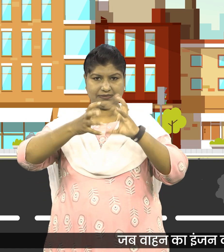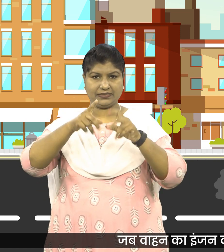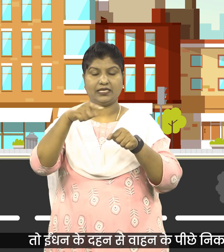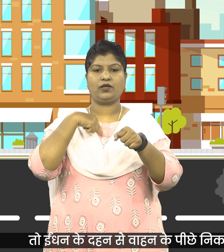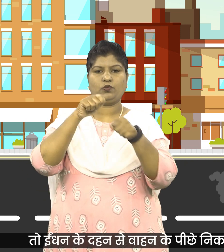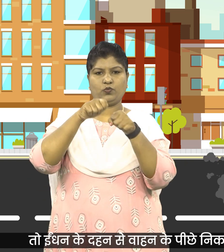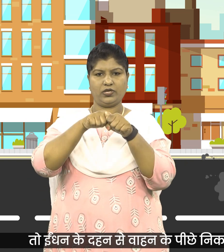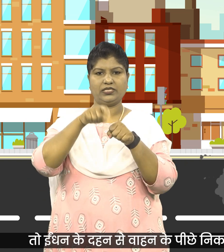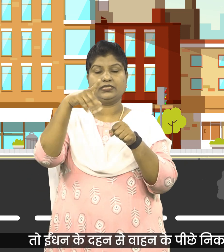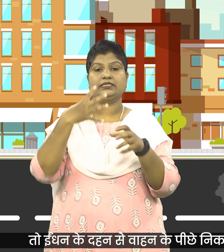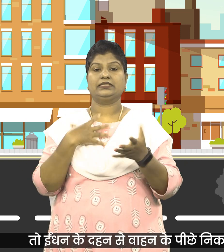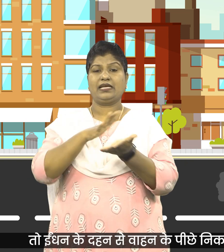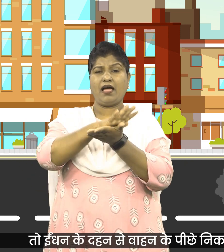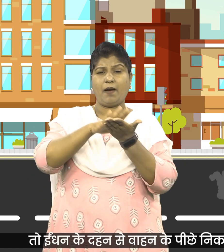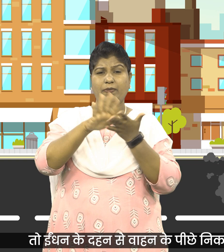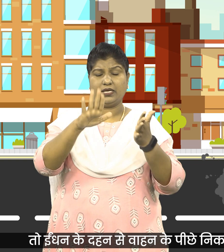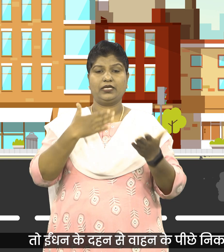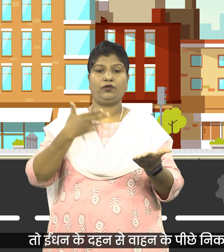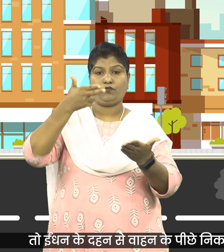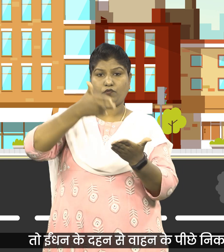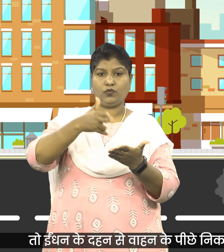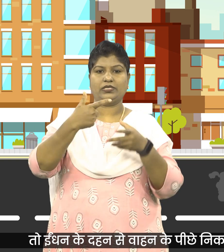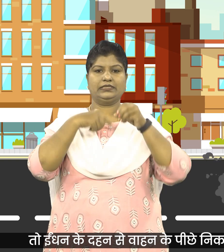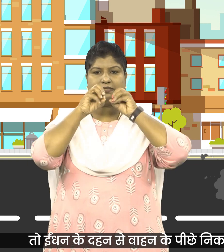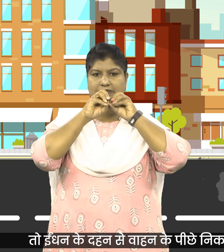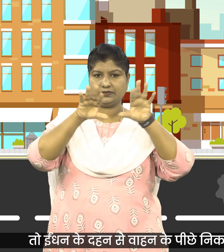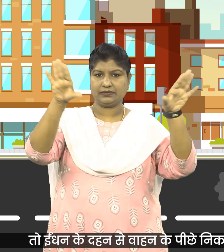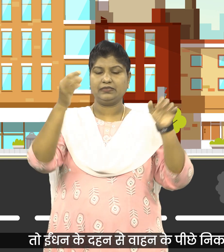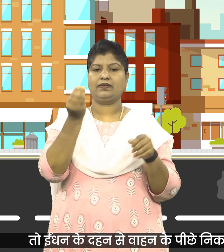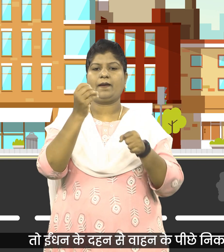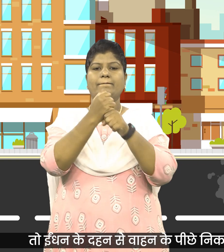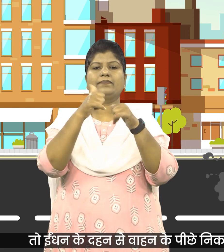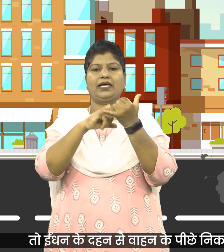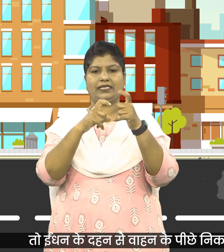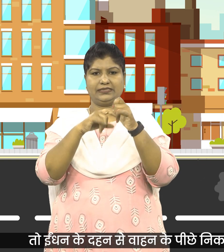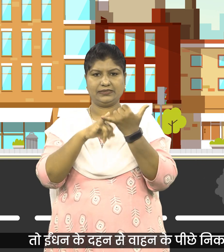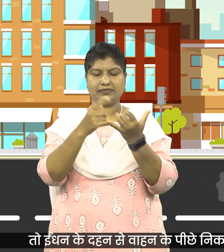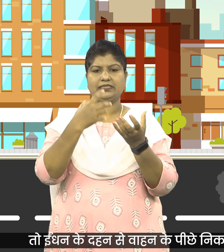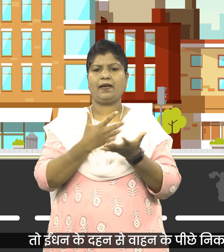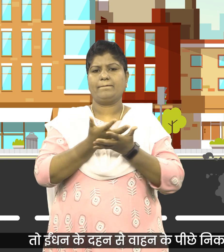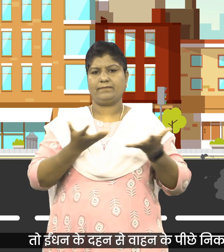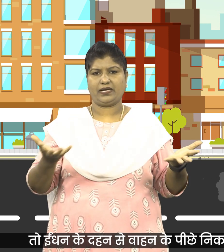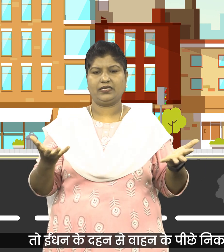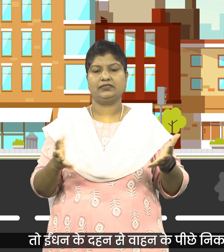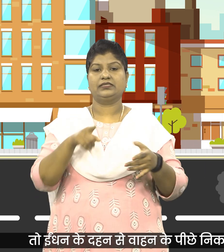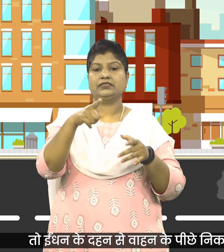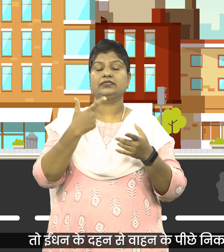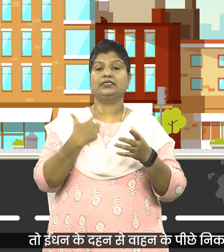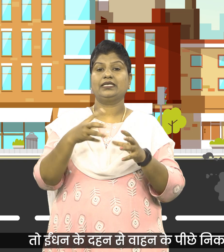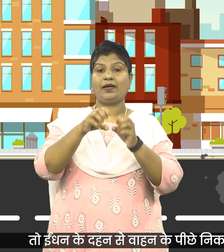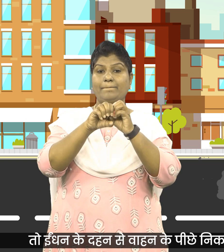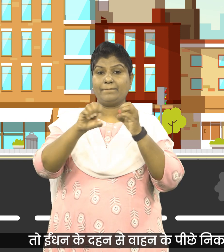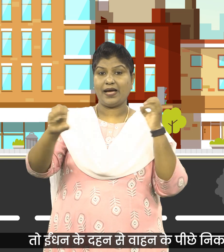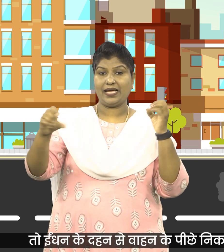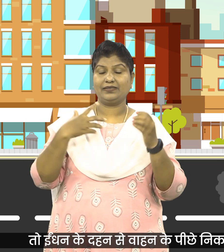है, तो ईंधन के दहन से वाहन के पीछे निकास पाइप से कुछ गैसें और कण निकलते